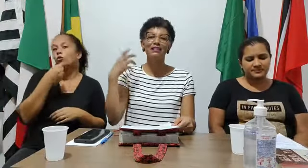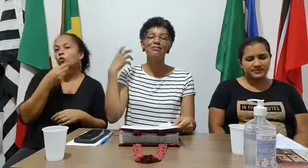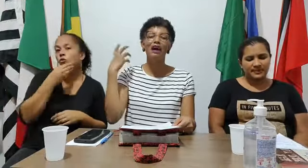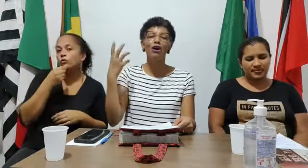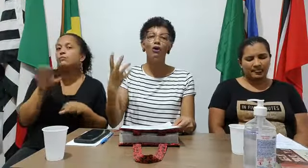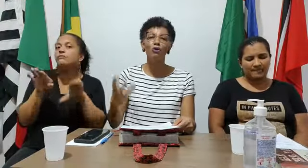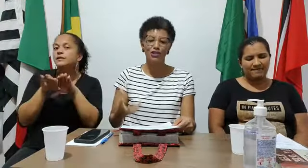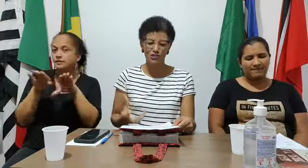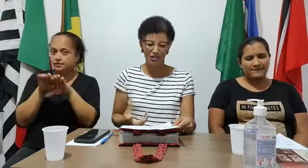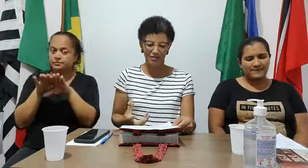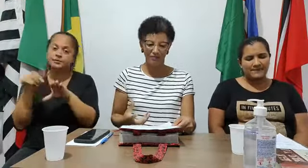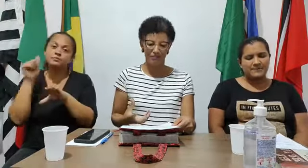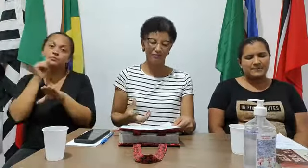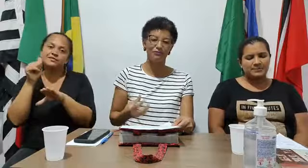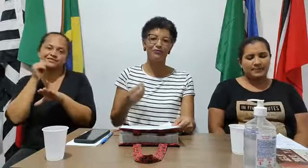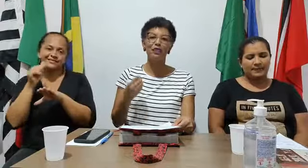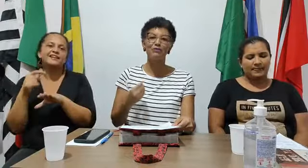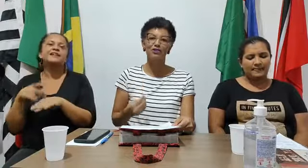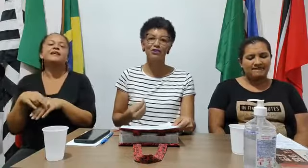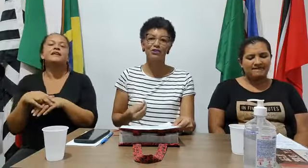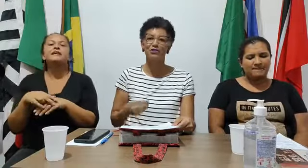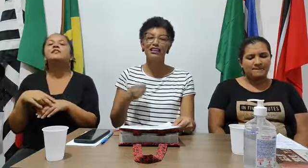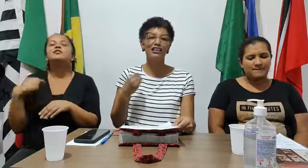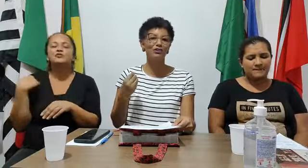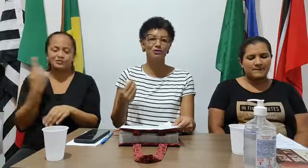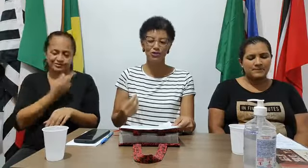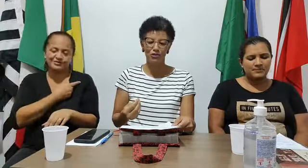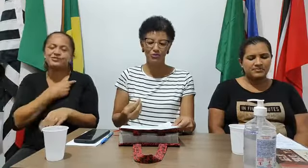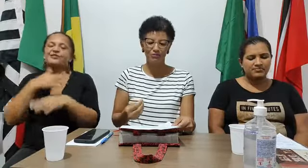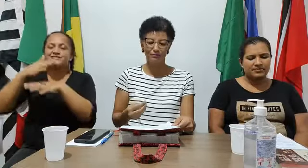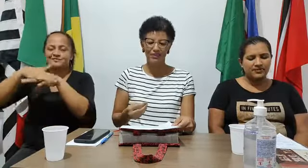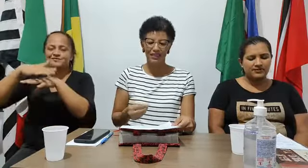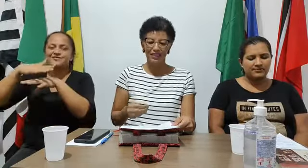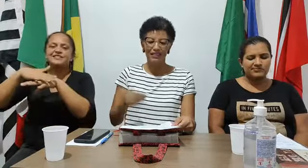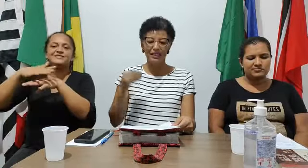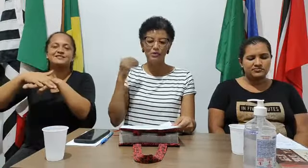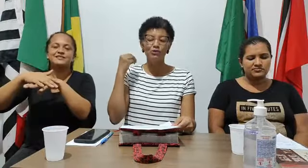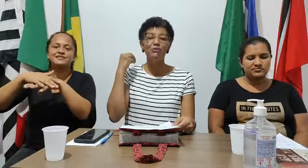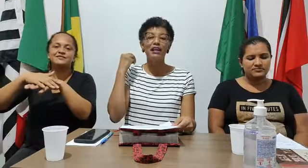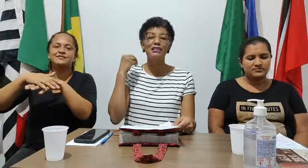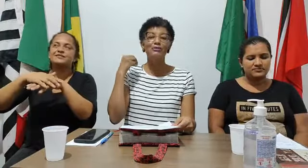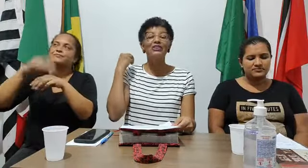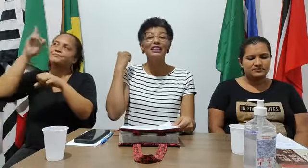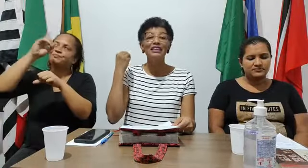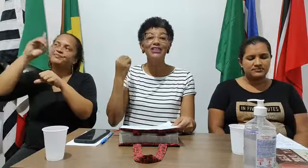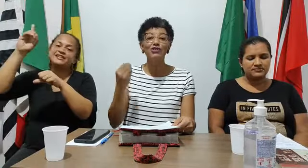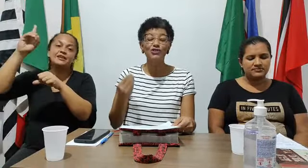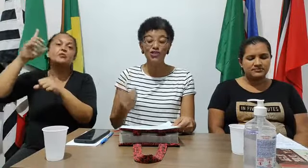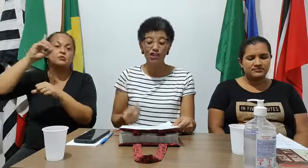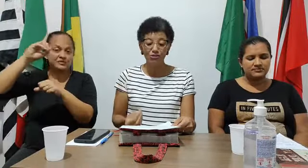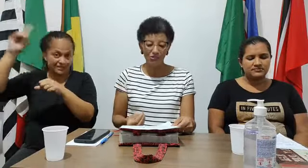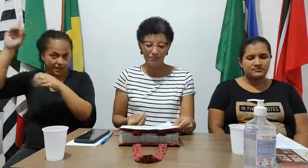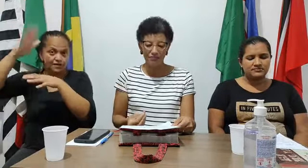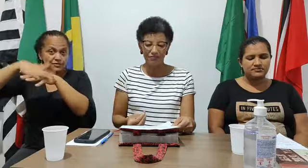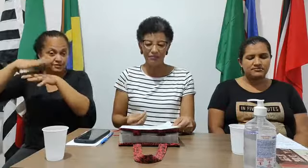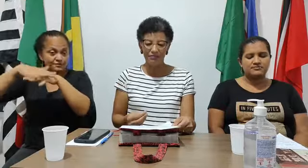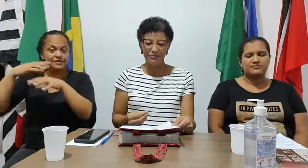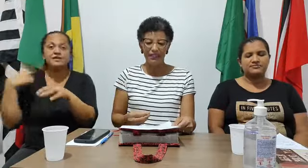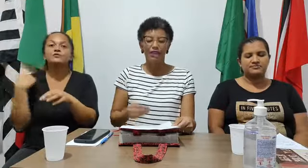a mesma origem. Viemos de Deus, foi Ele que nos criou. Temos o mesmo